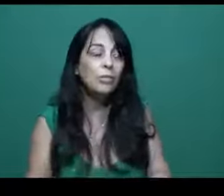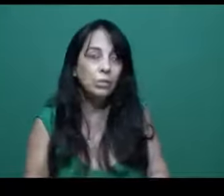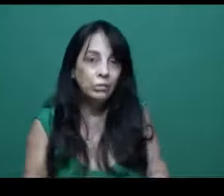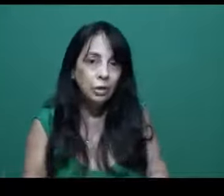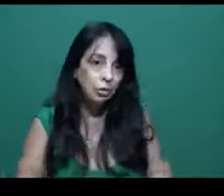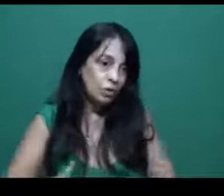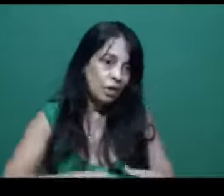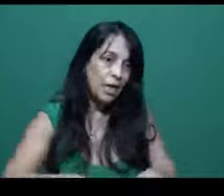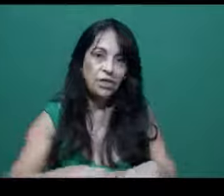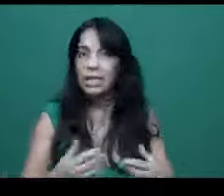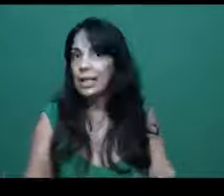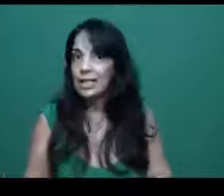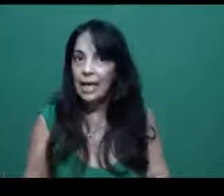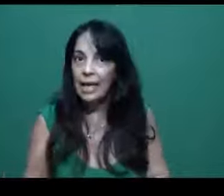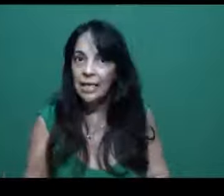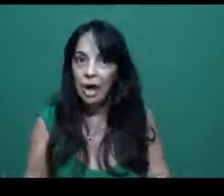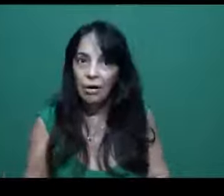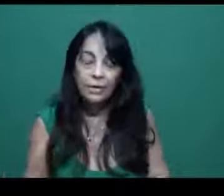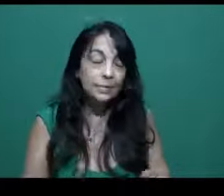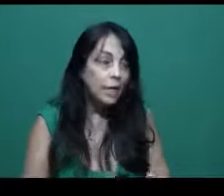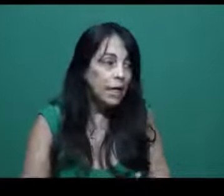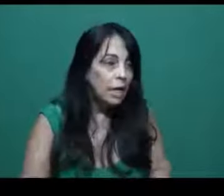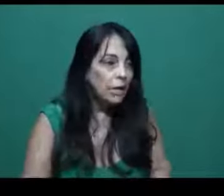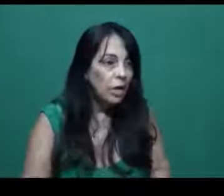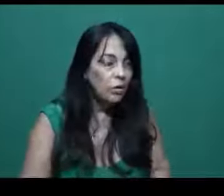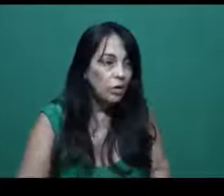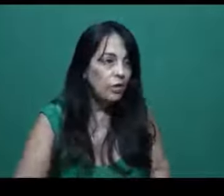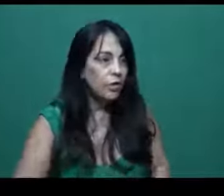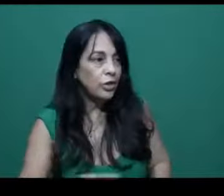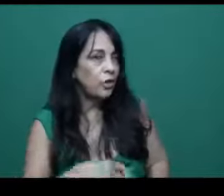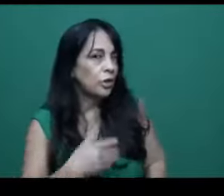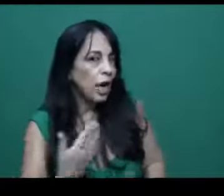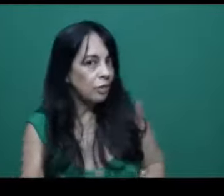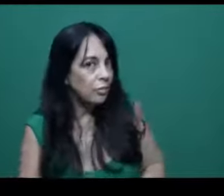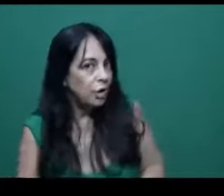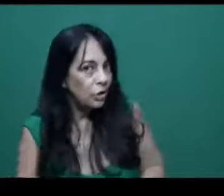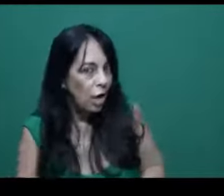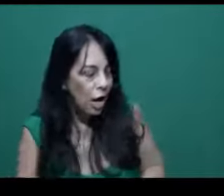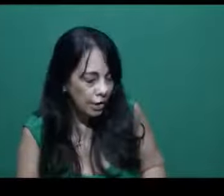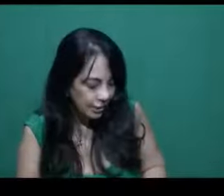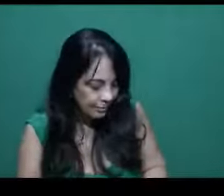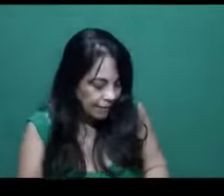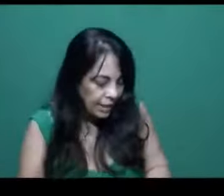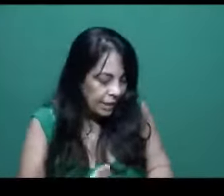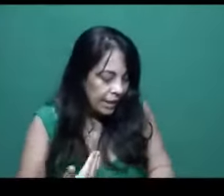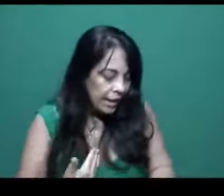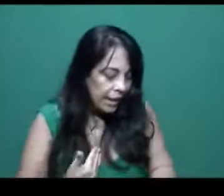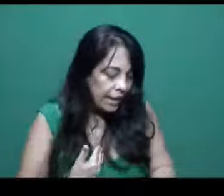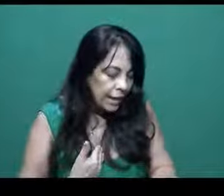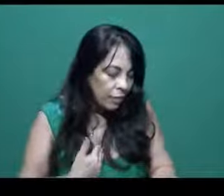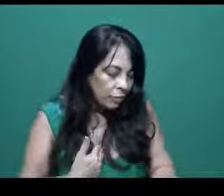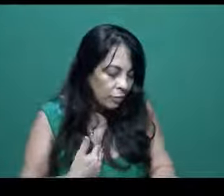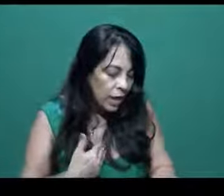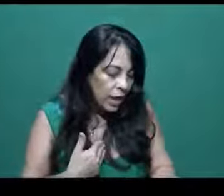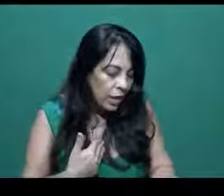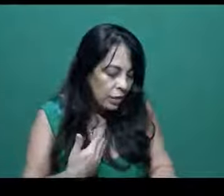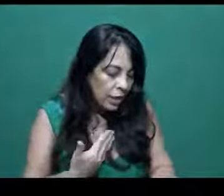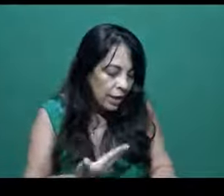comum no dia a dia da sala de aula. Então, se eu fosse contar uma história, eu